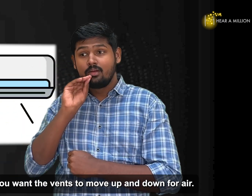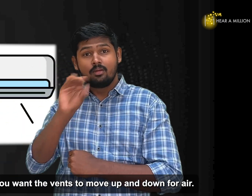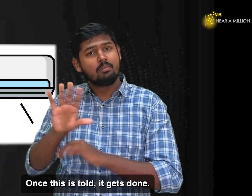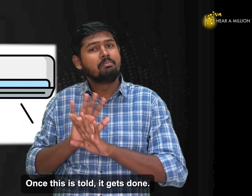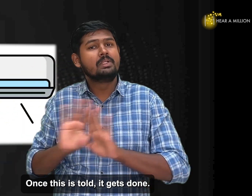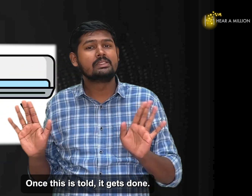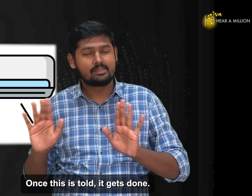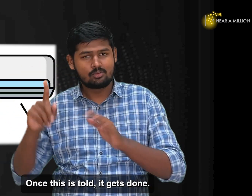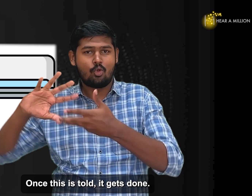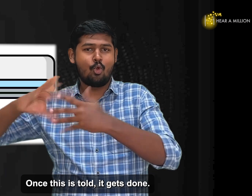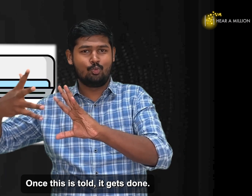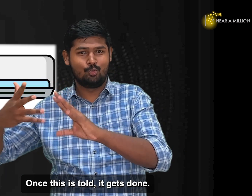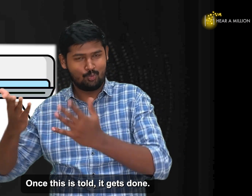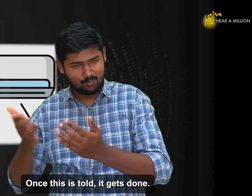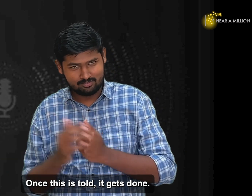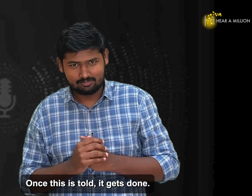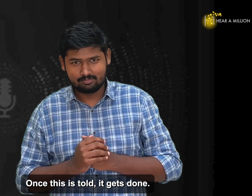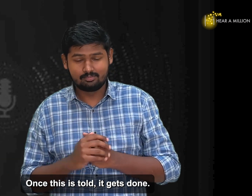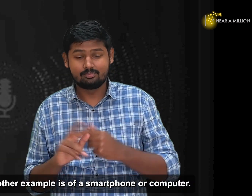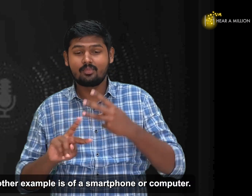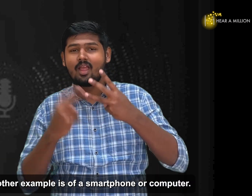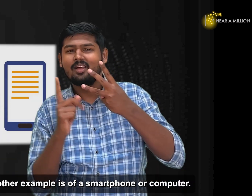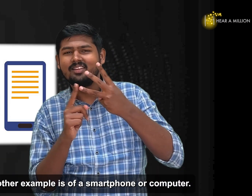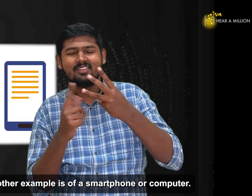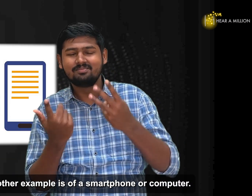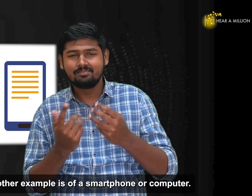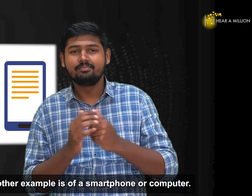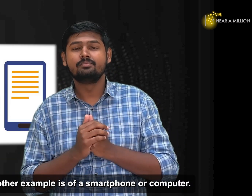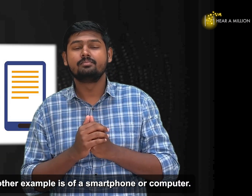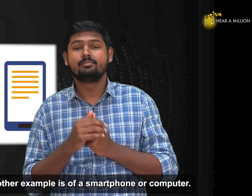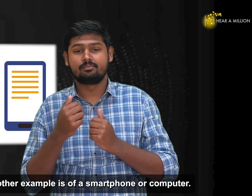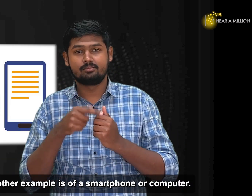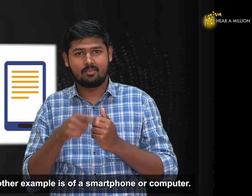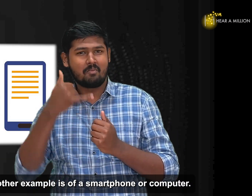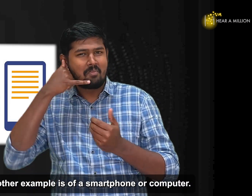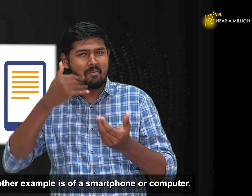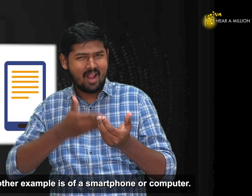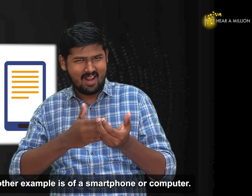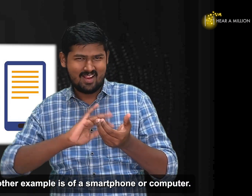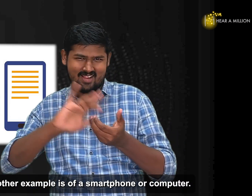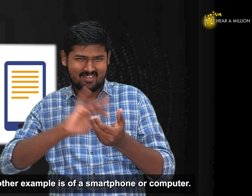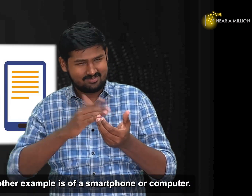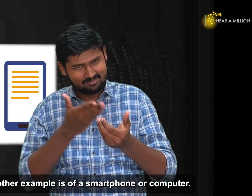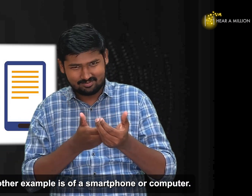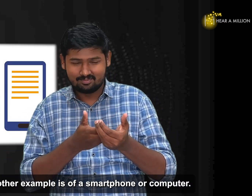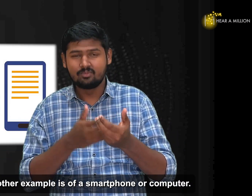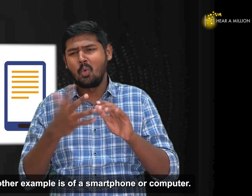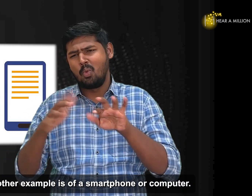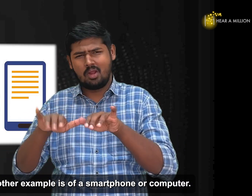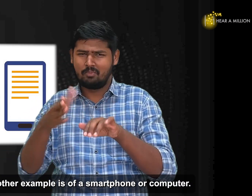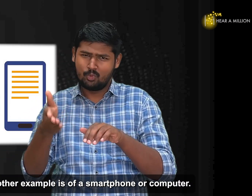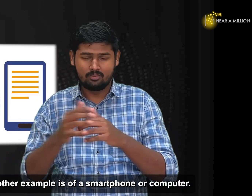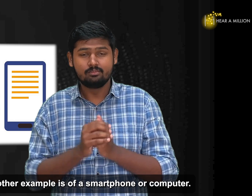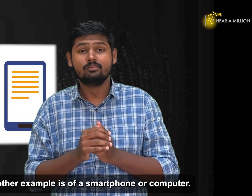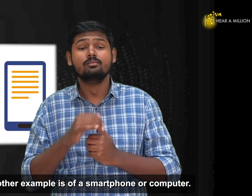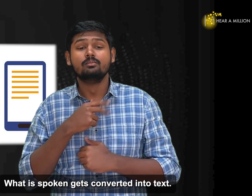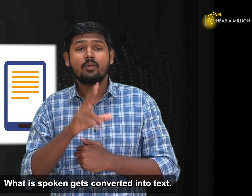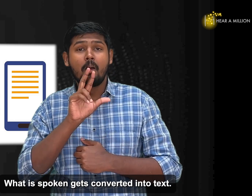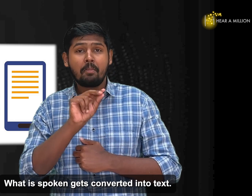या आप चाहते हैं कि हवा के लिए वेंट ऊपर और नीचे हो। दूसरा उदाहरण स्मार्टफोन या कंप्यूटर का